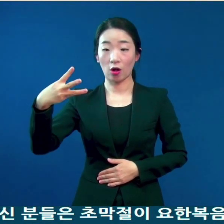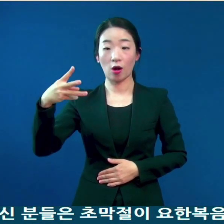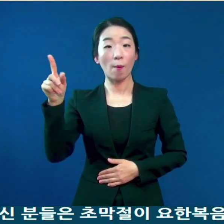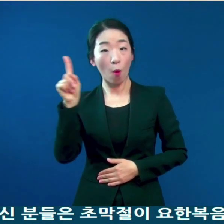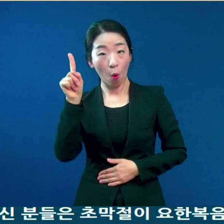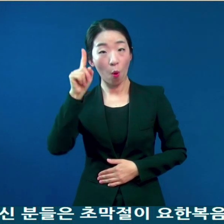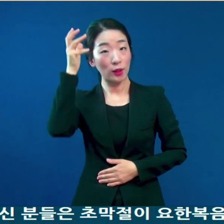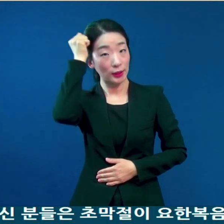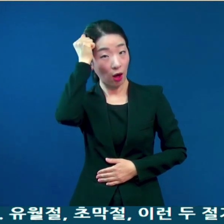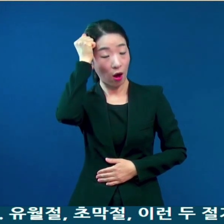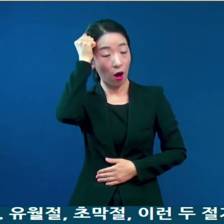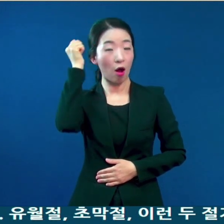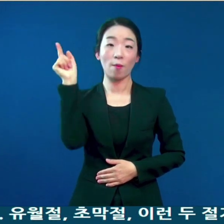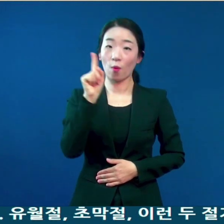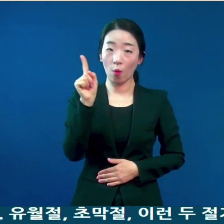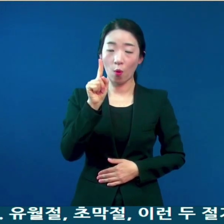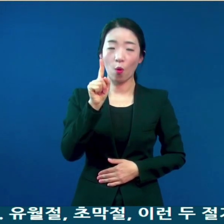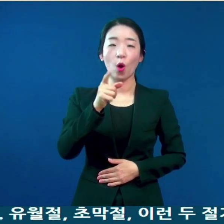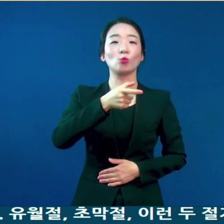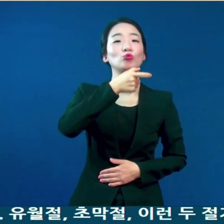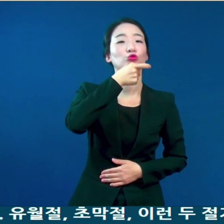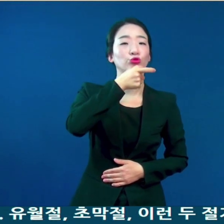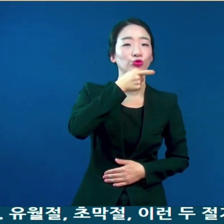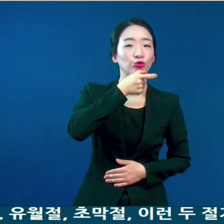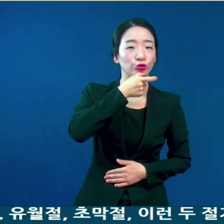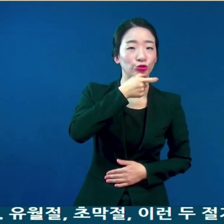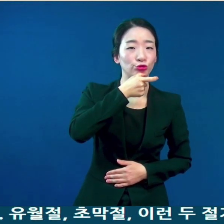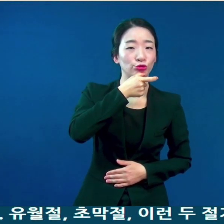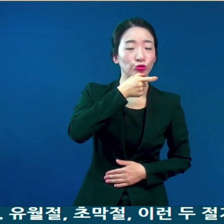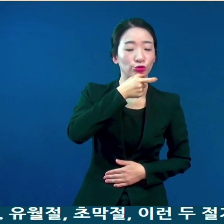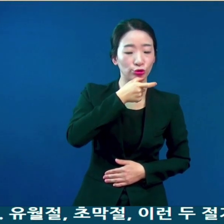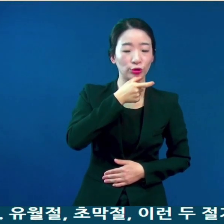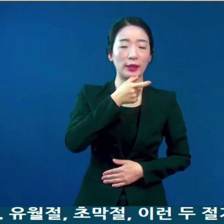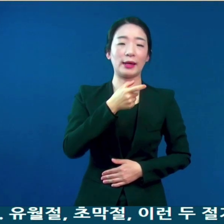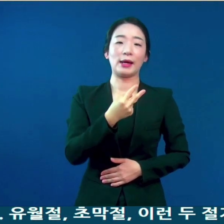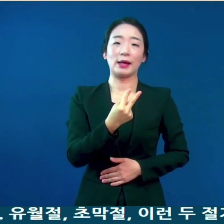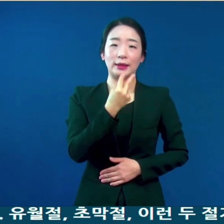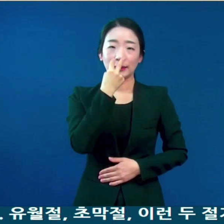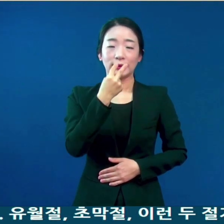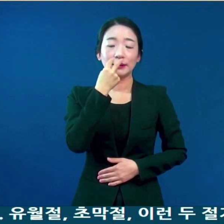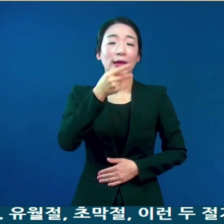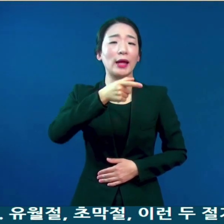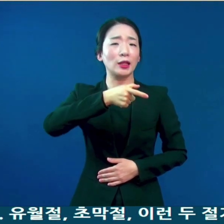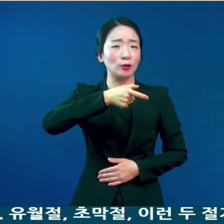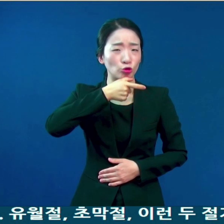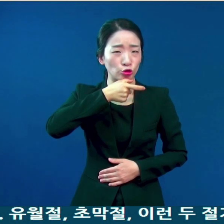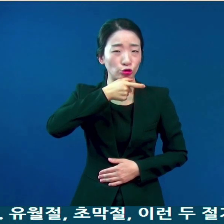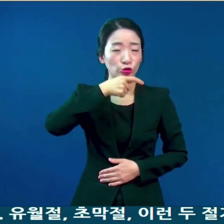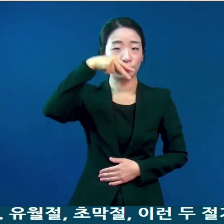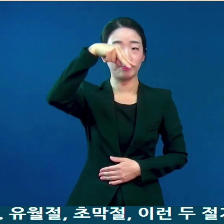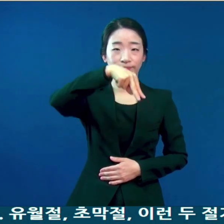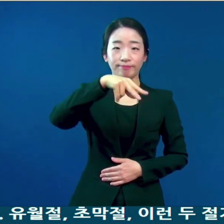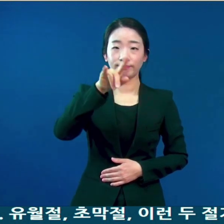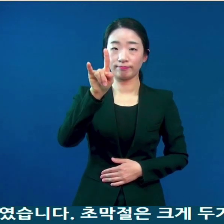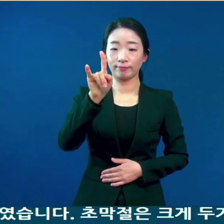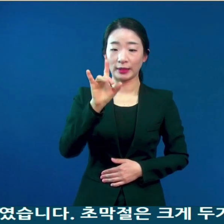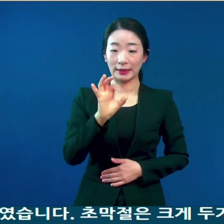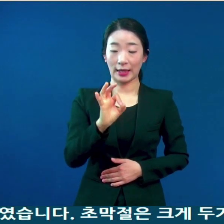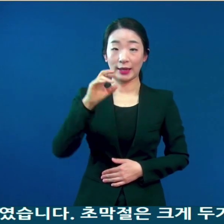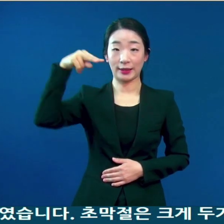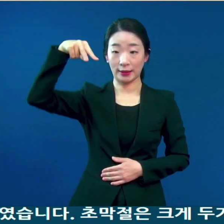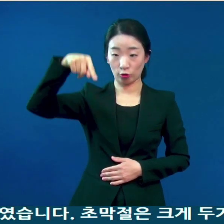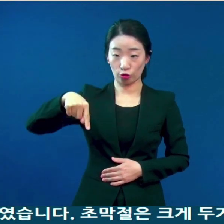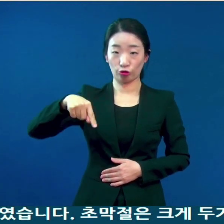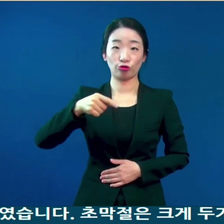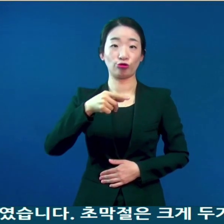겁니다. 그 물로부터 예수님은 생수의 교훈을 주셨죠. 오늘 본문 바로 전에